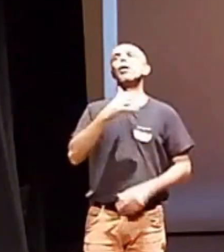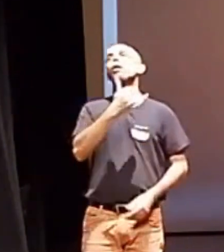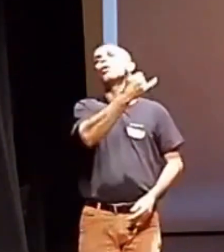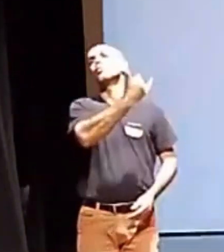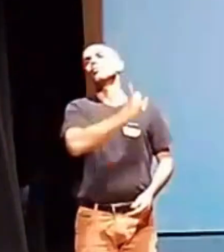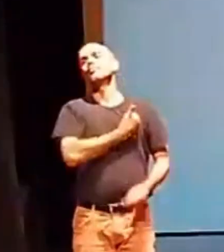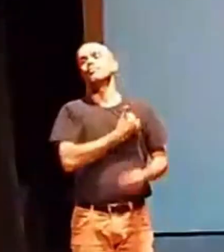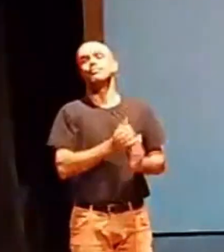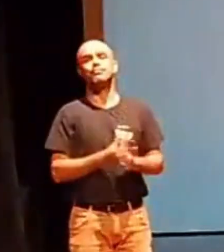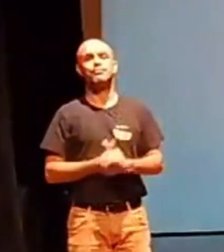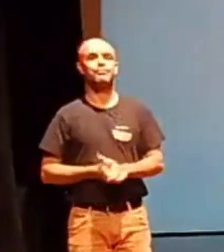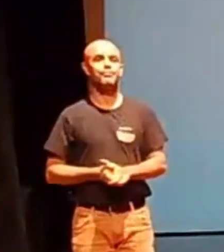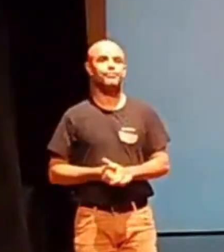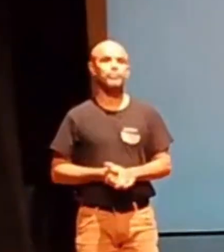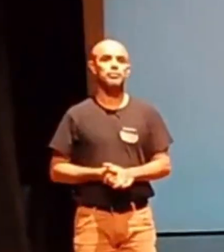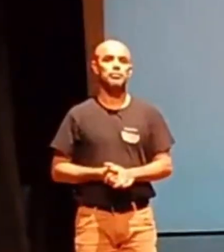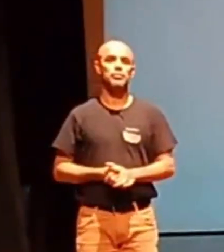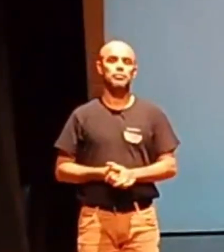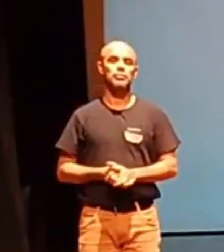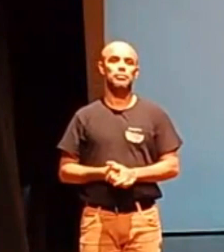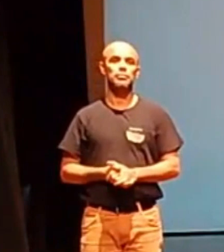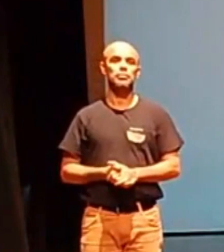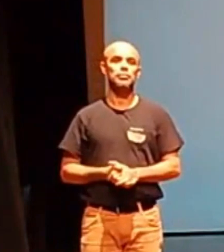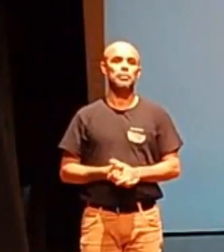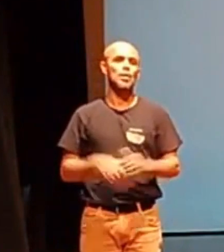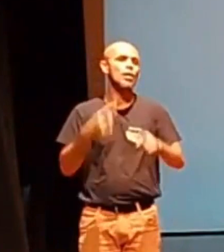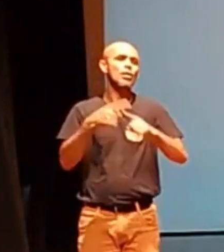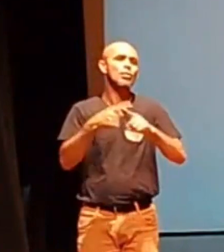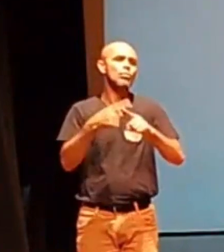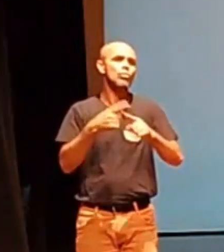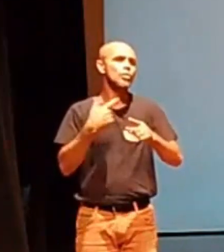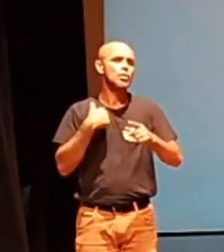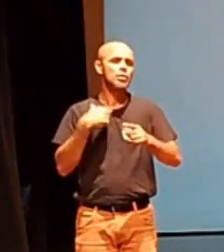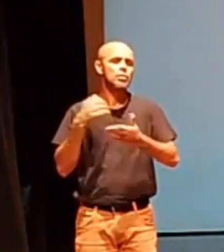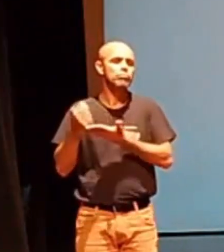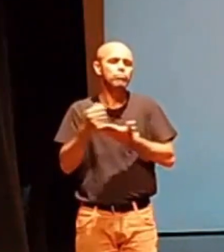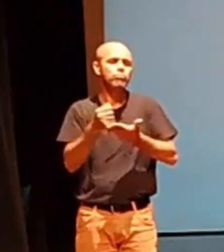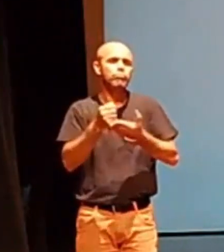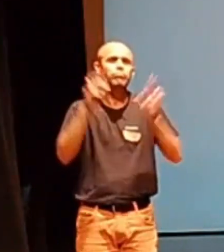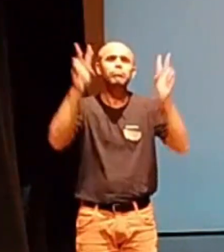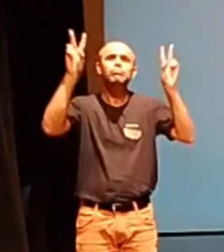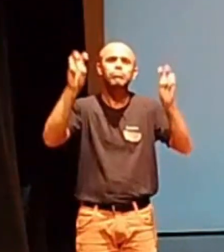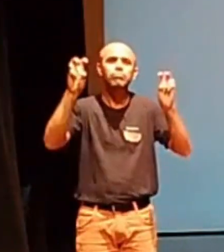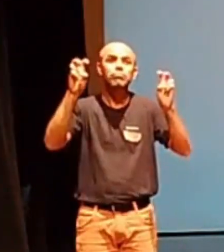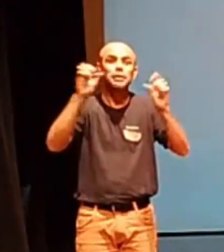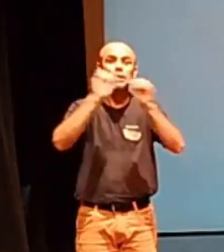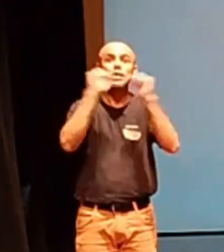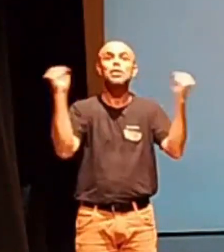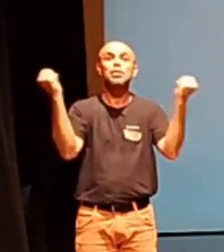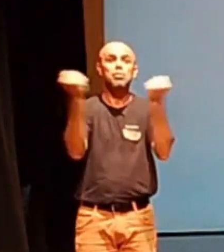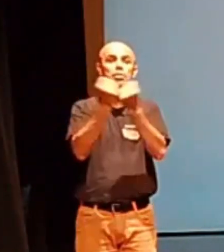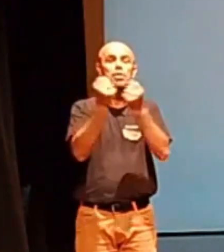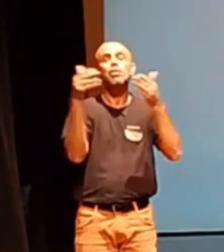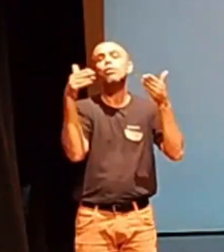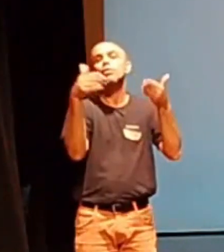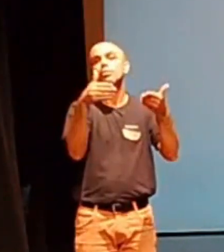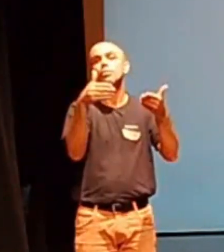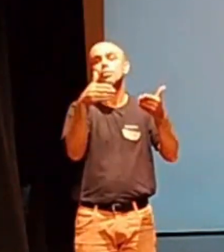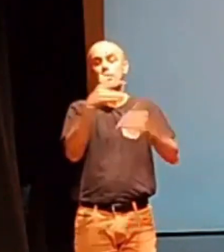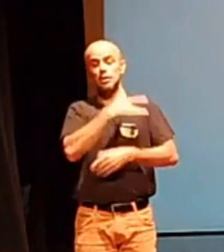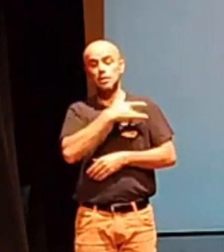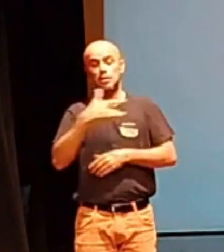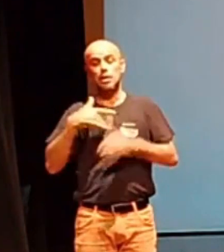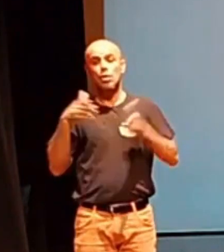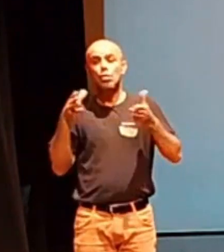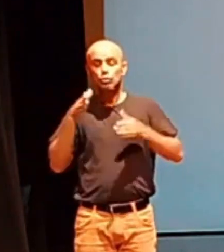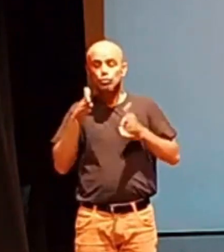Por que a gente trouxe esse tema? Porque que esse seminário é voltado para a saúde da